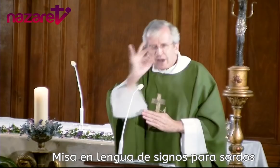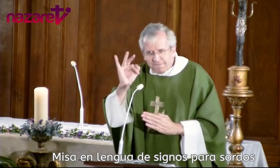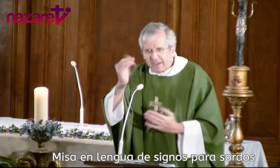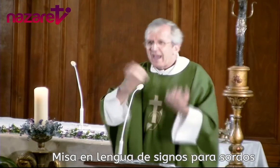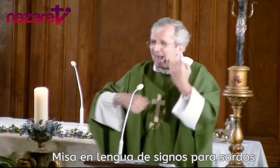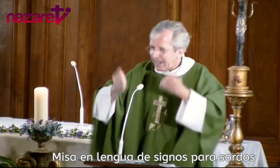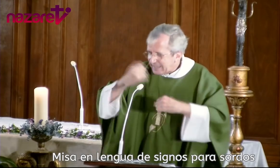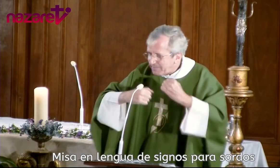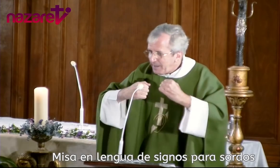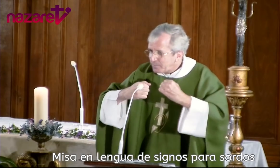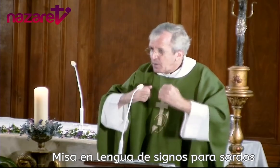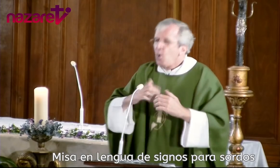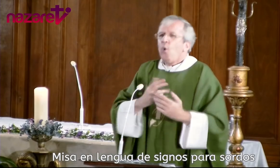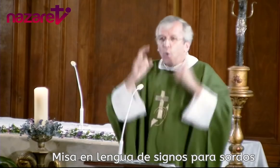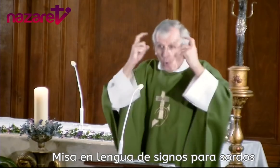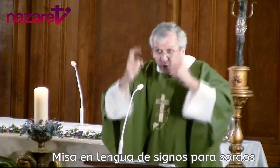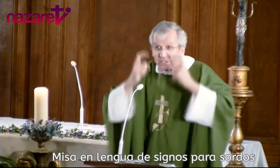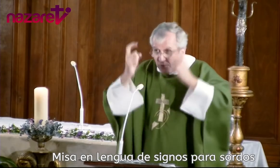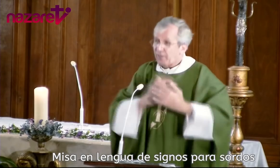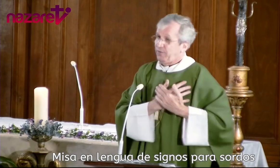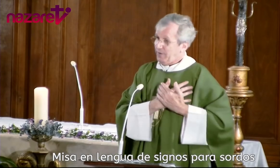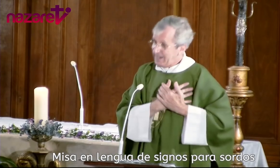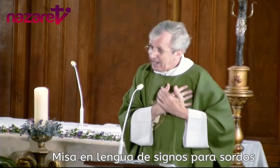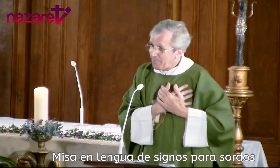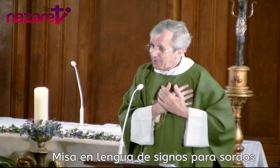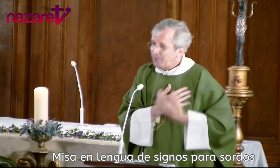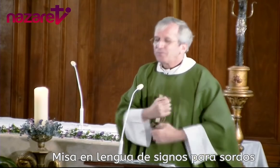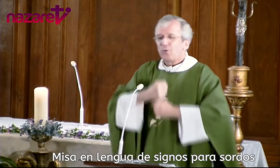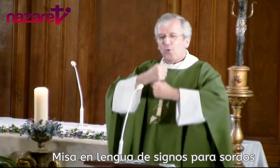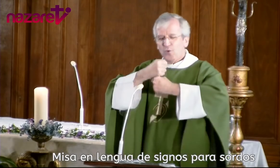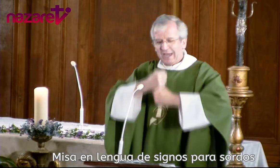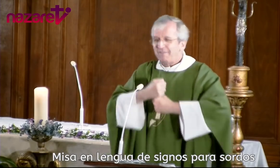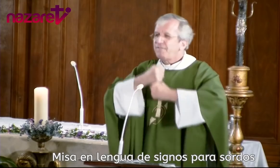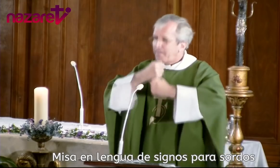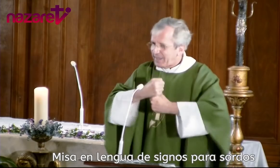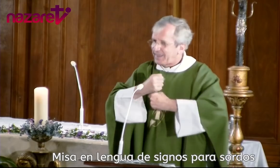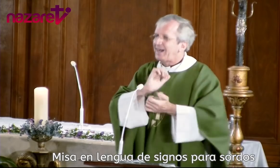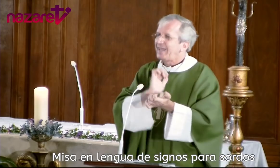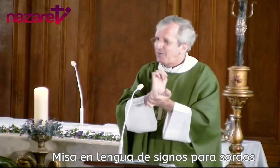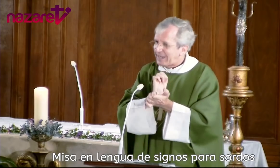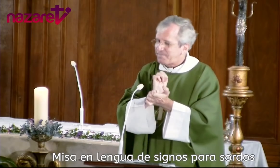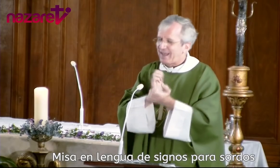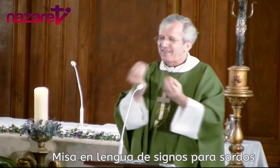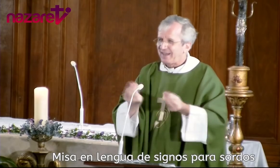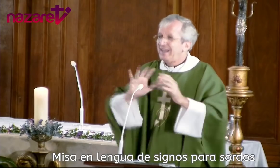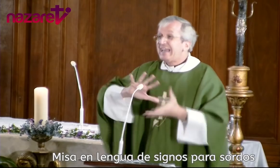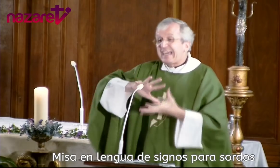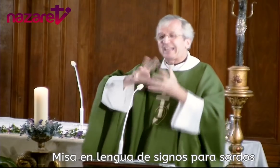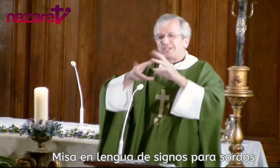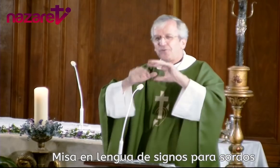fe activa, un esfuerzo en el amor, una firmeza en una esperanza que transformará